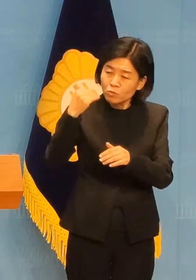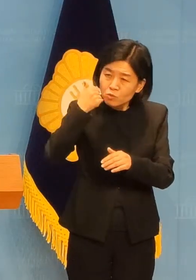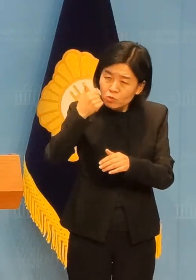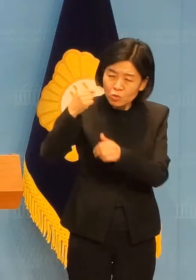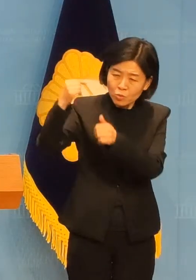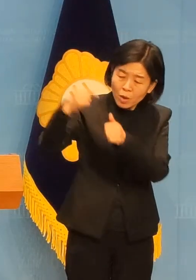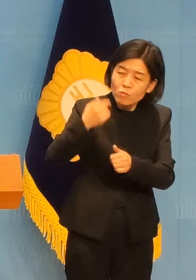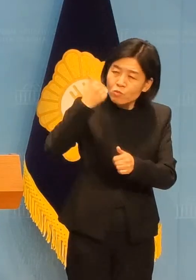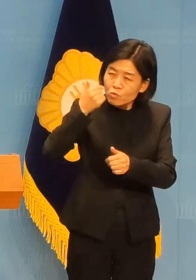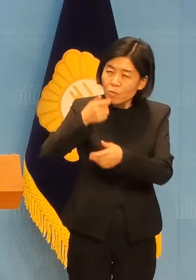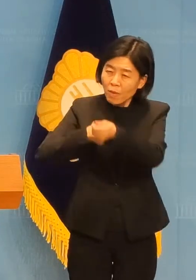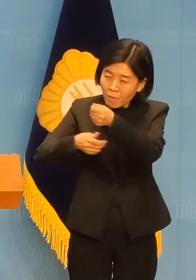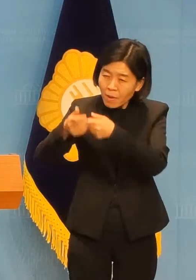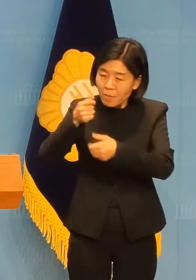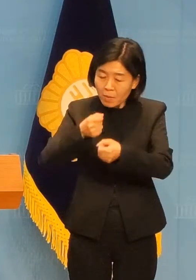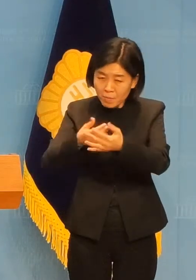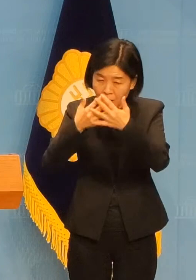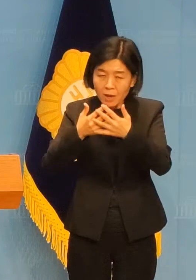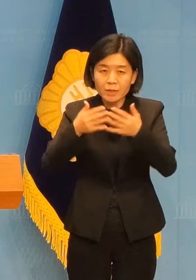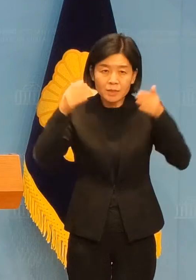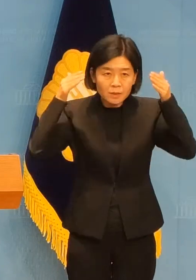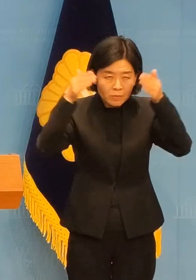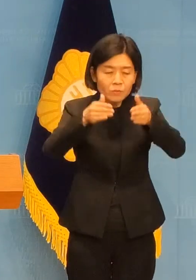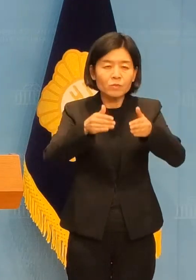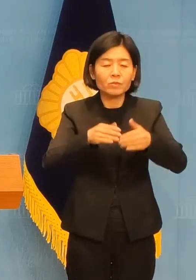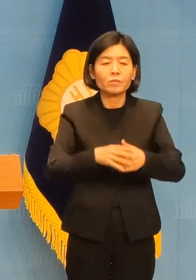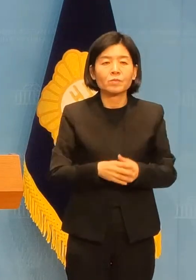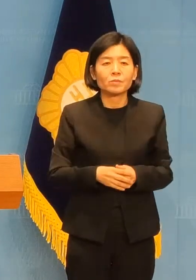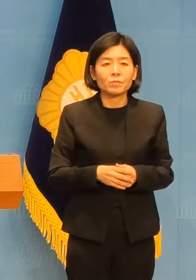실체를 밝히는 데 주력하겠습니다.